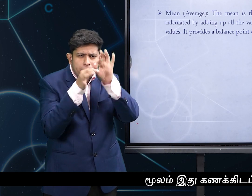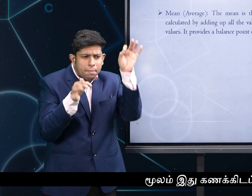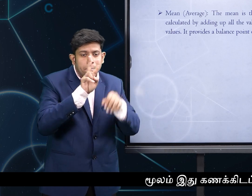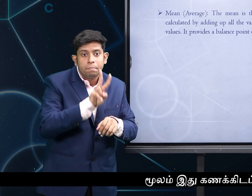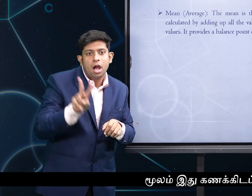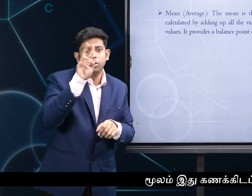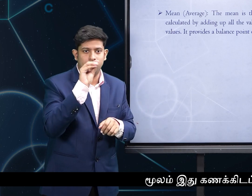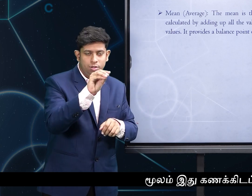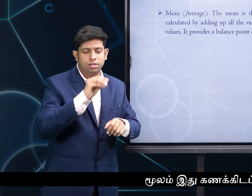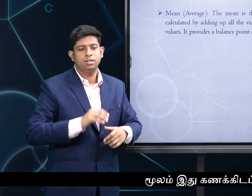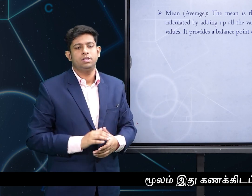கணிக்கப்படுகிறது.